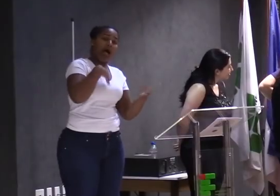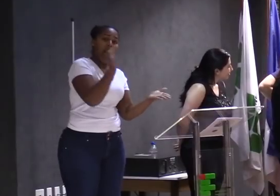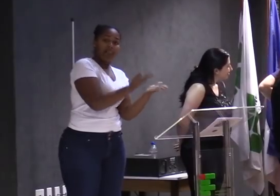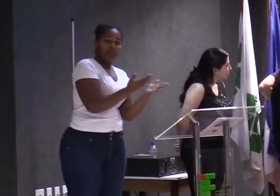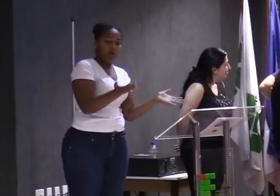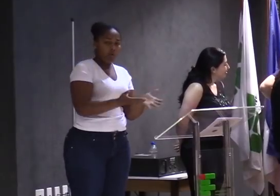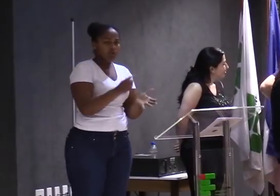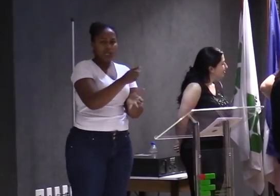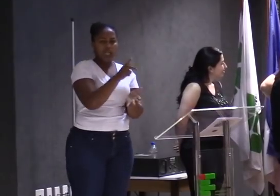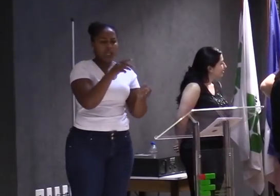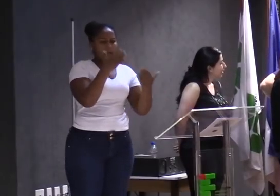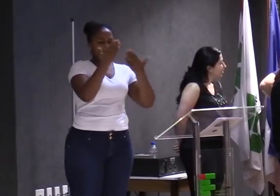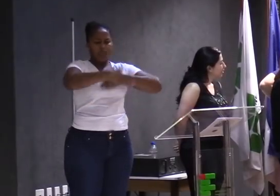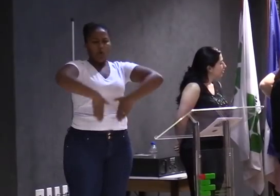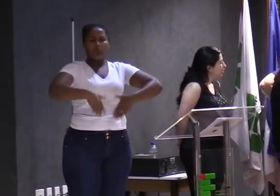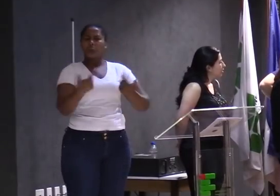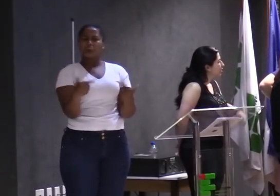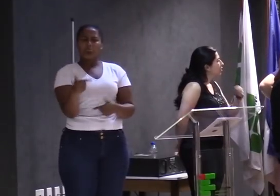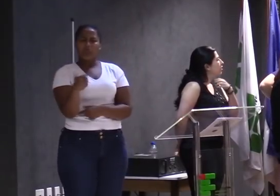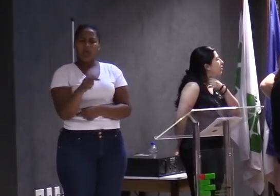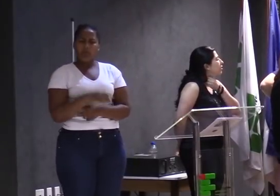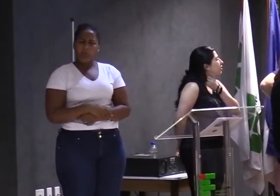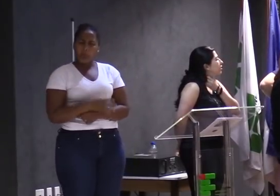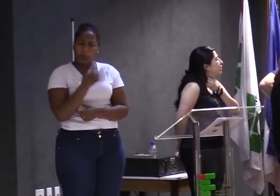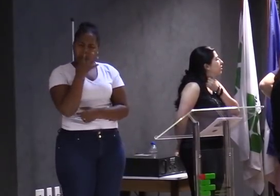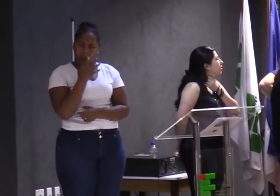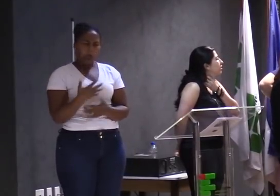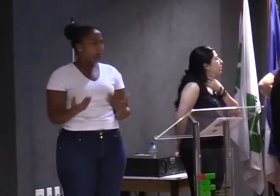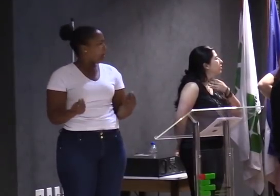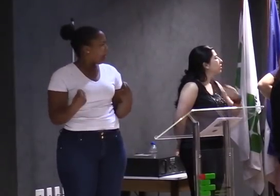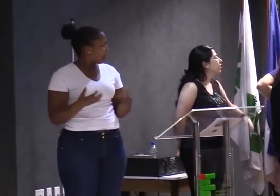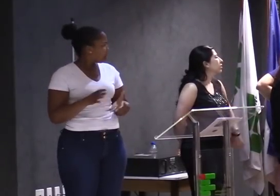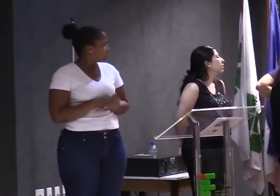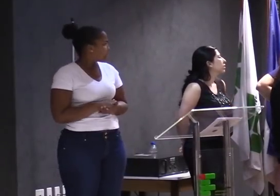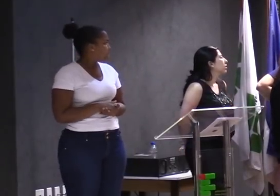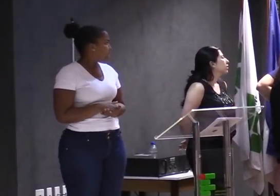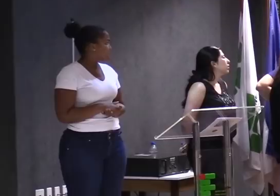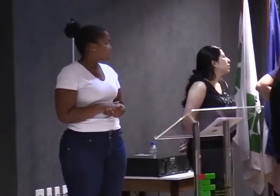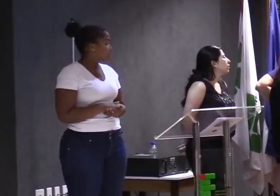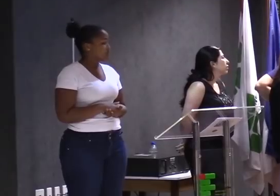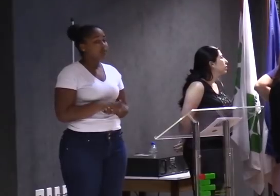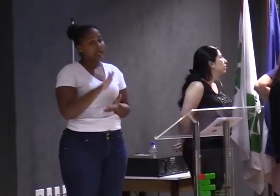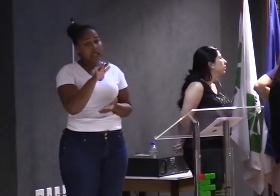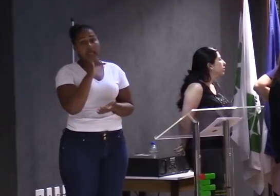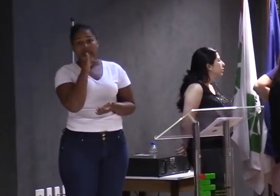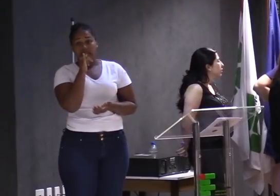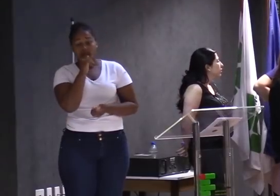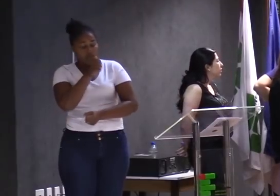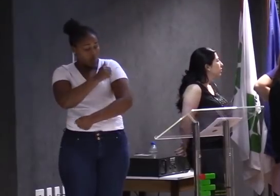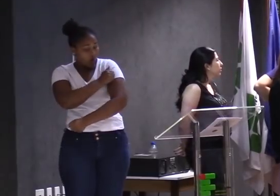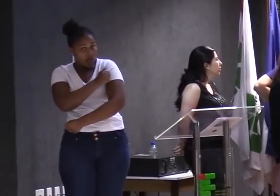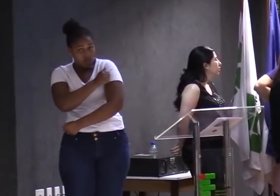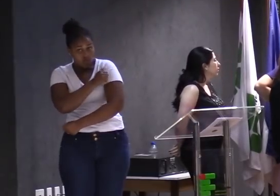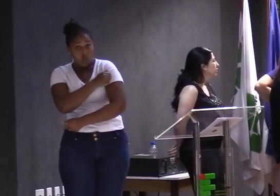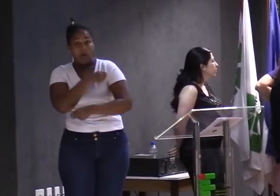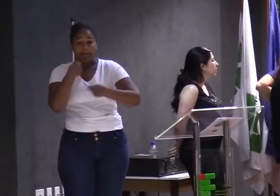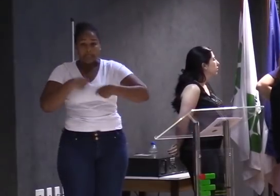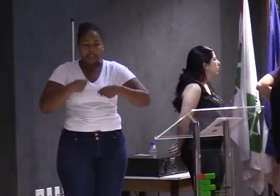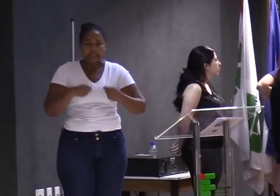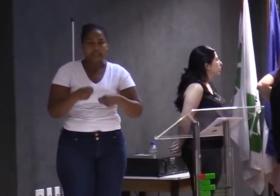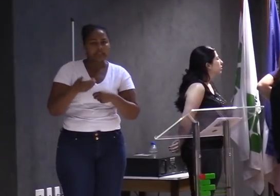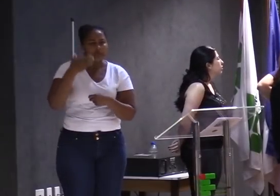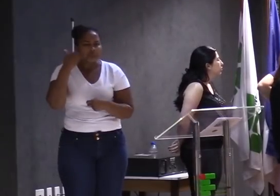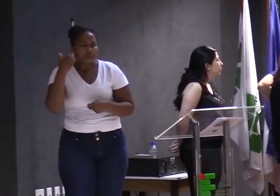Né? Não, ela acabou de falar aqui, né? O aluno ele tem que construir o conhecimento